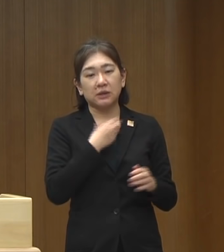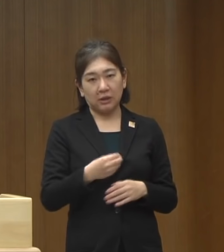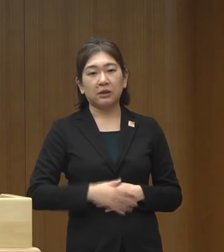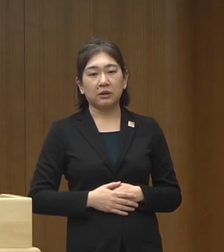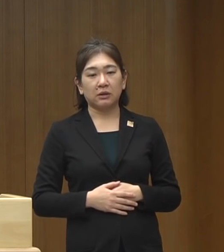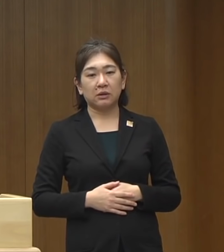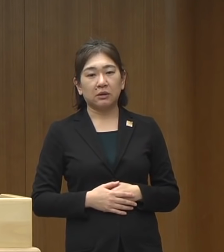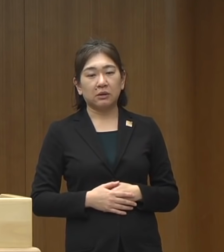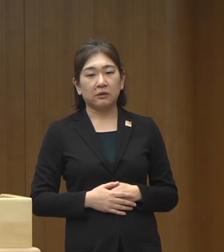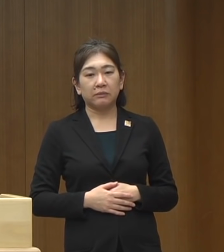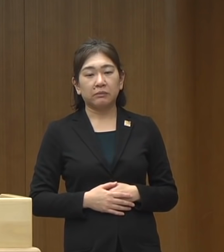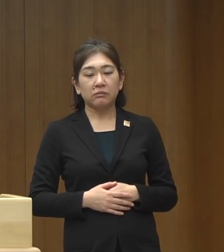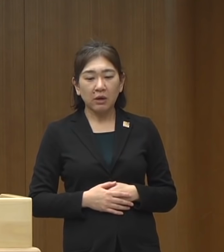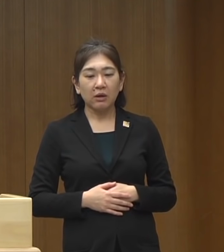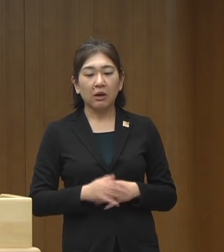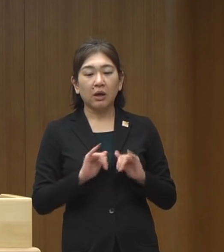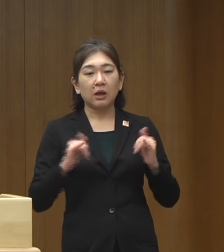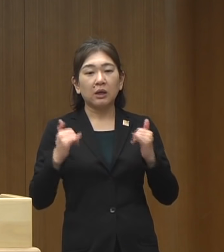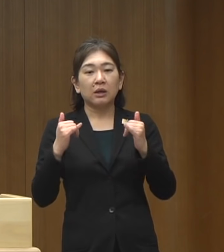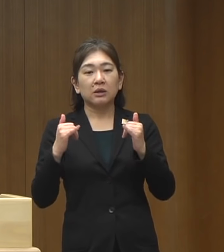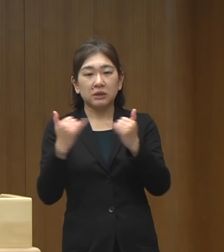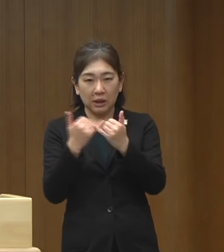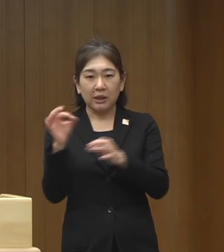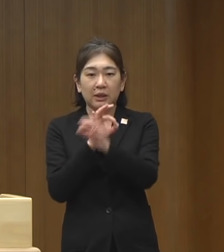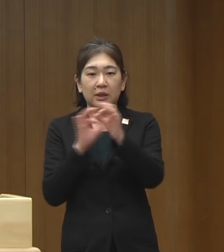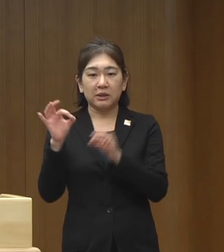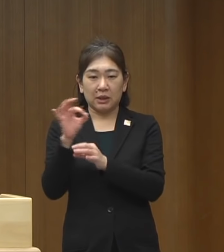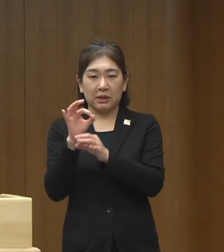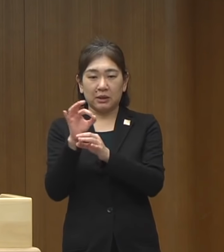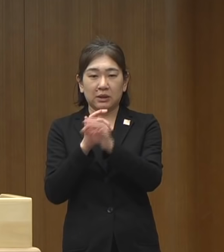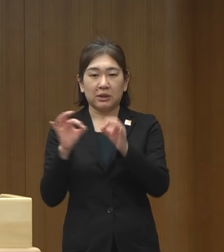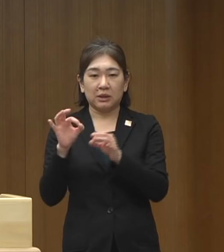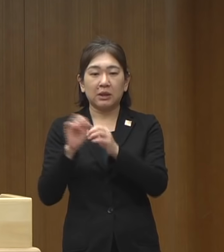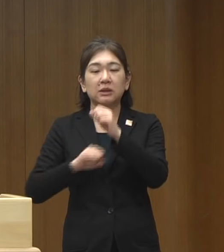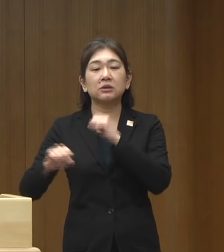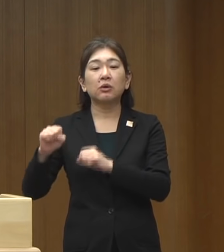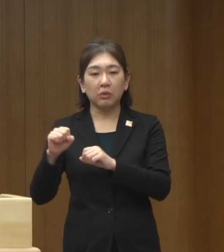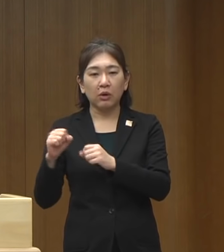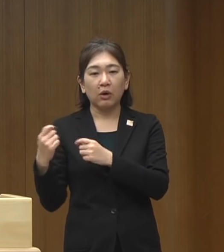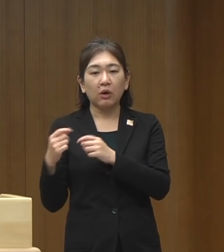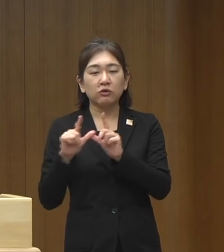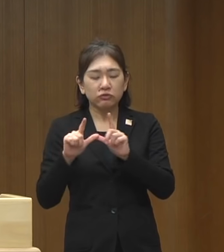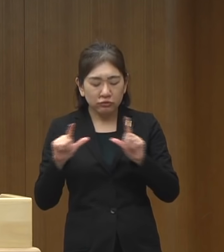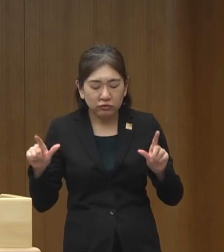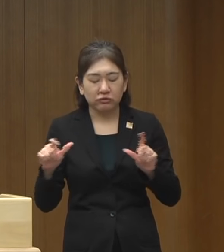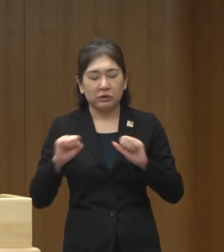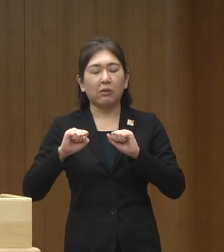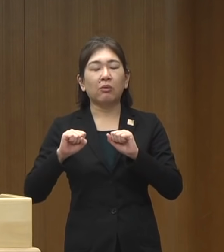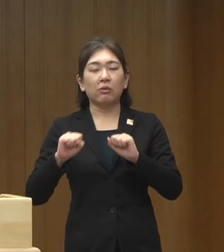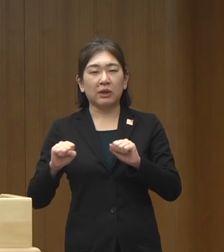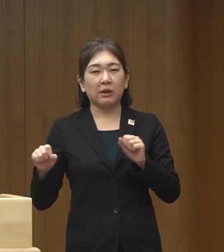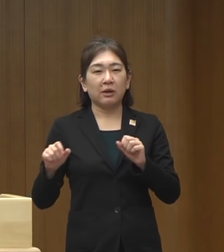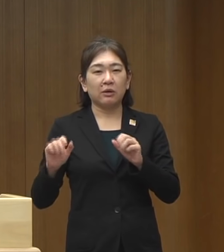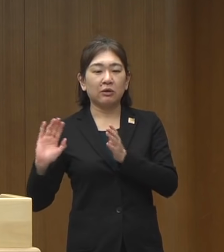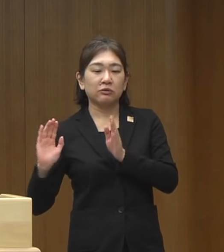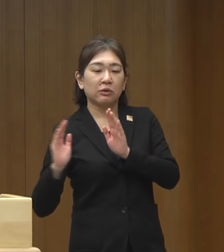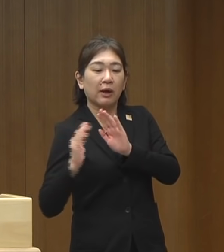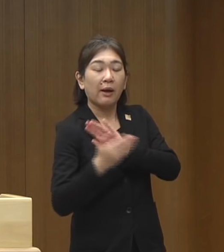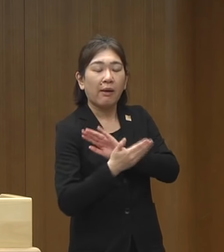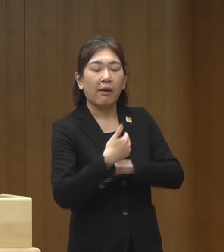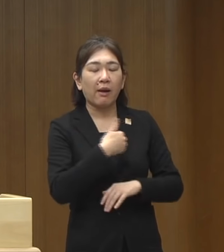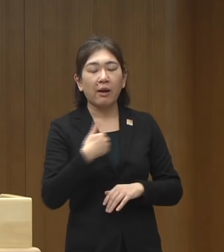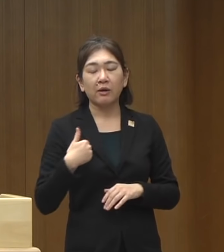防ぎつつ社会経済活動も通常に行う、そのようなモデルとなるよう取り組んでいきたいと思